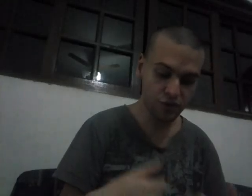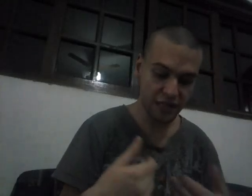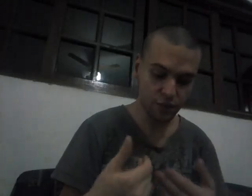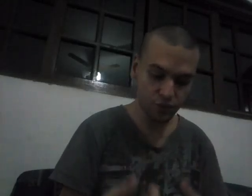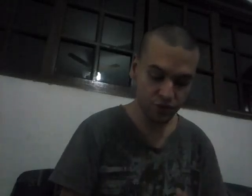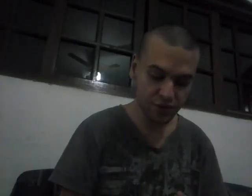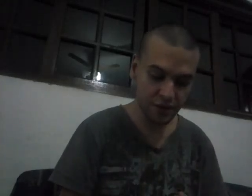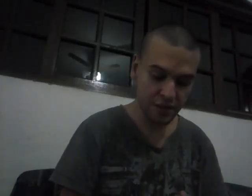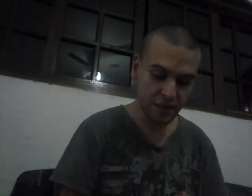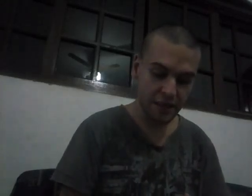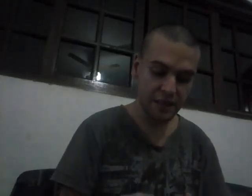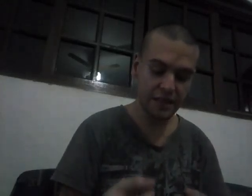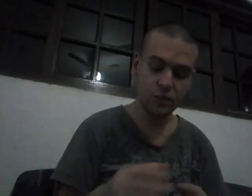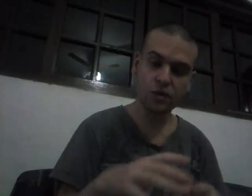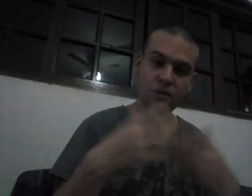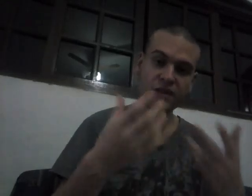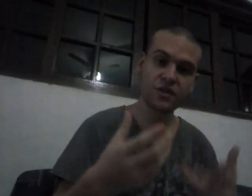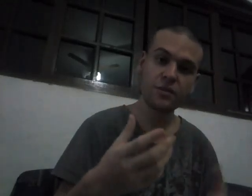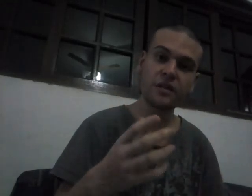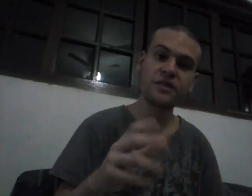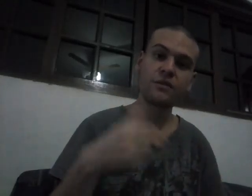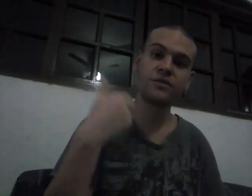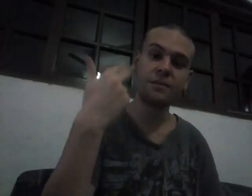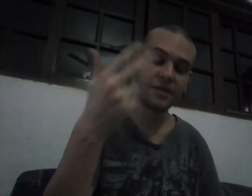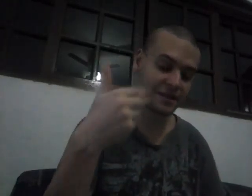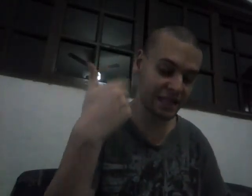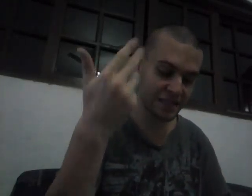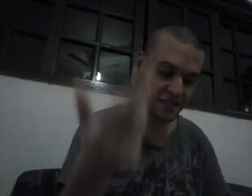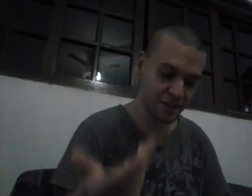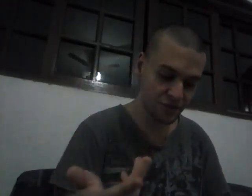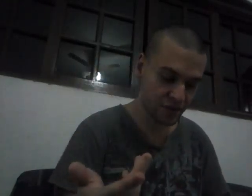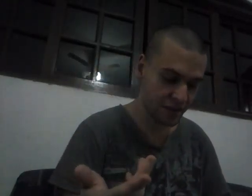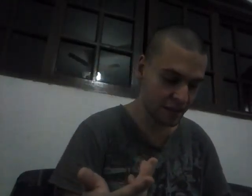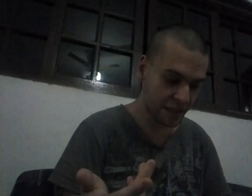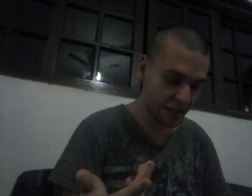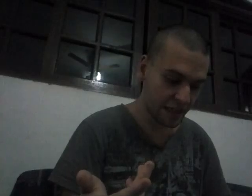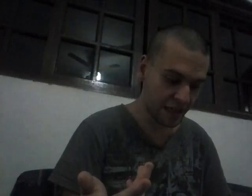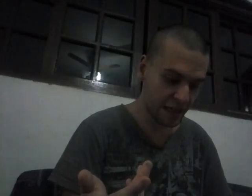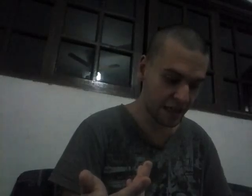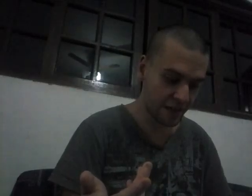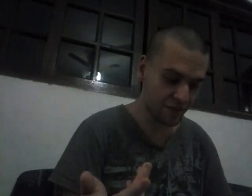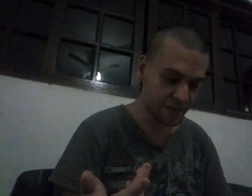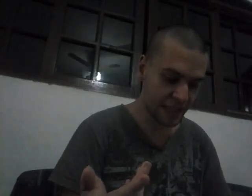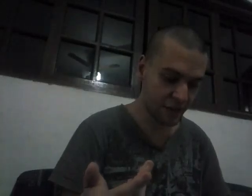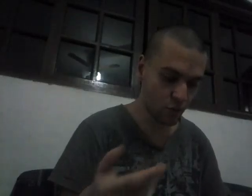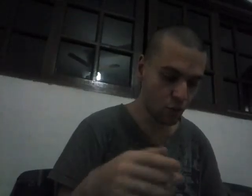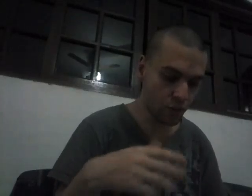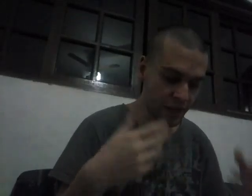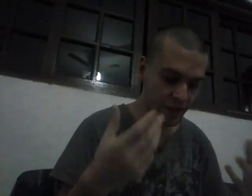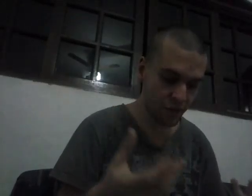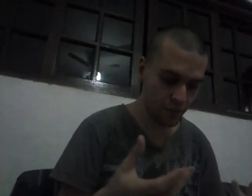os alunos, e quando o professor morreu, os alunos, após três anos, fizeram um livro